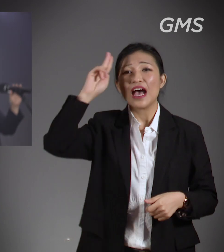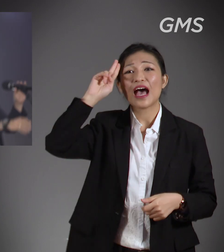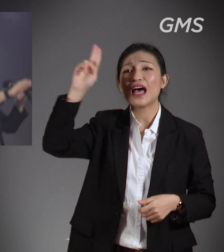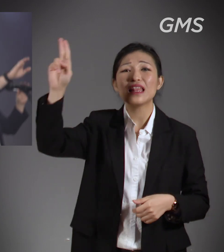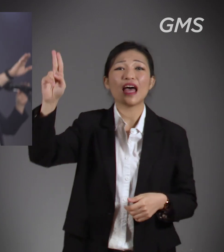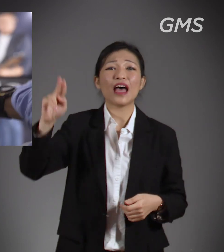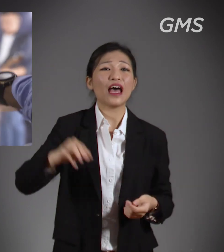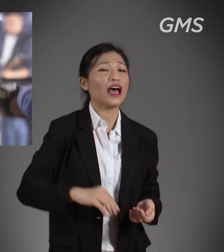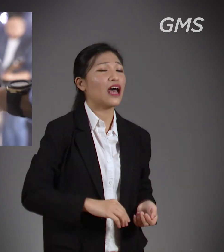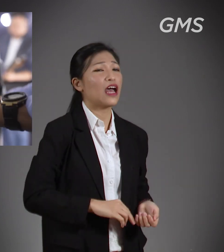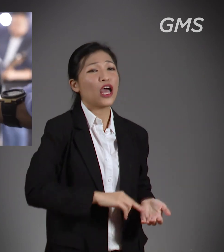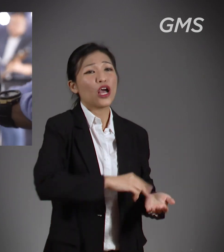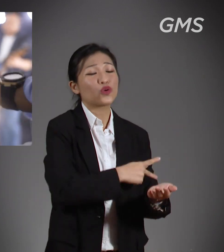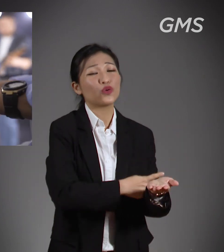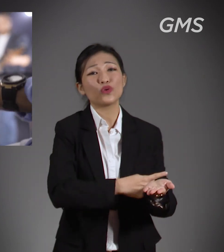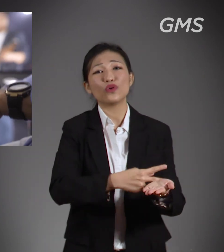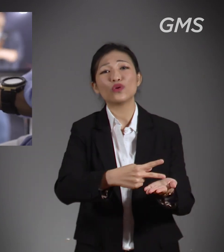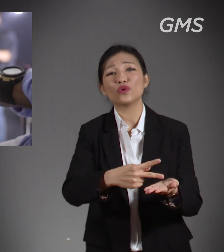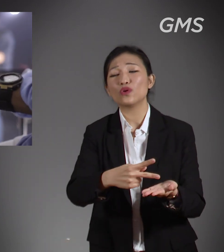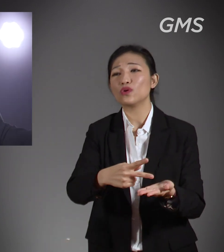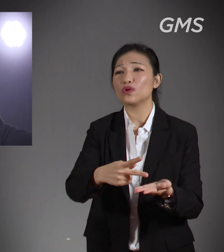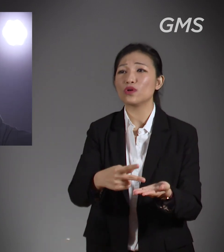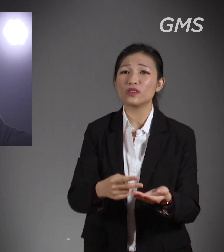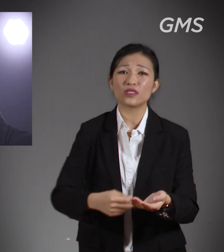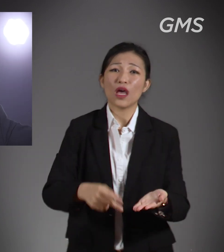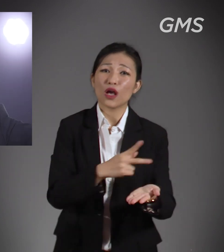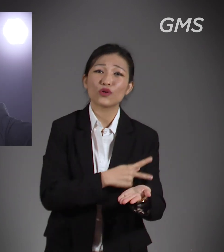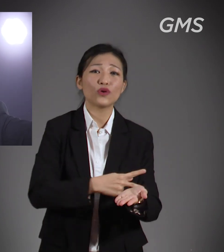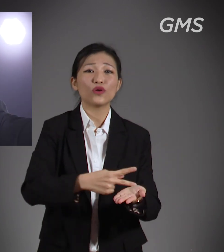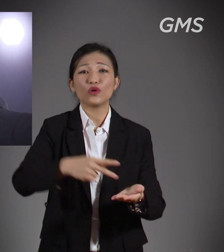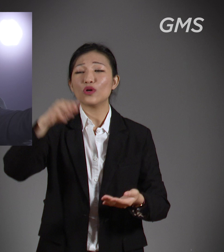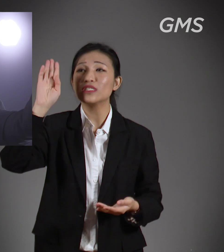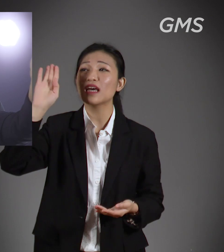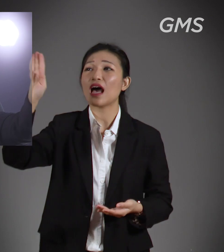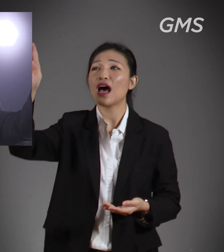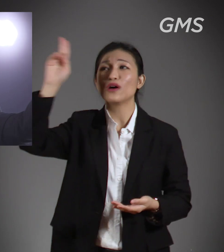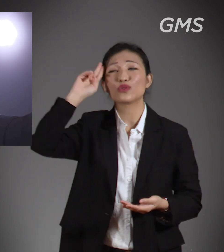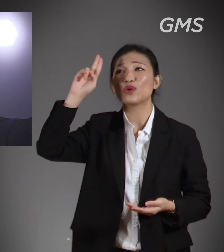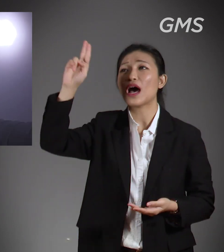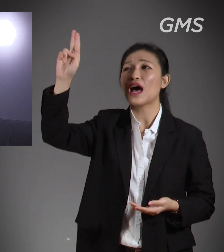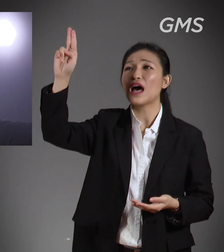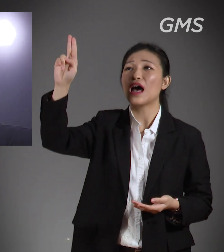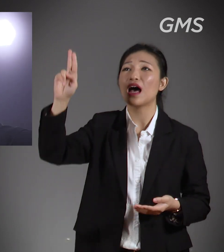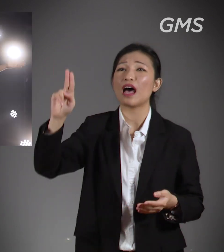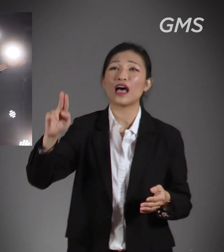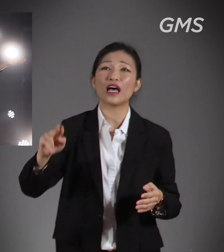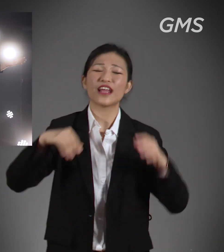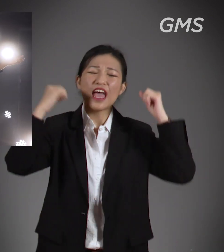Kirarabarabaya so. Glory bagi anak domba, glory bagi anak